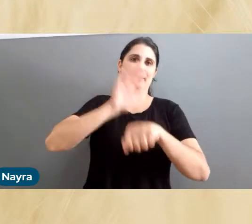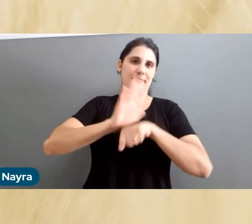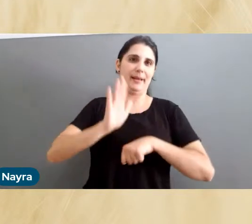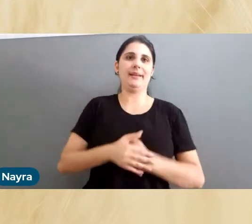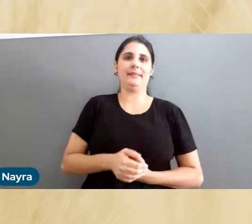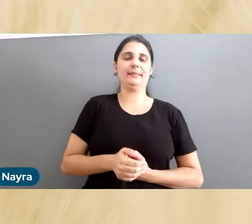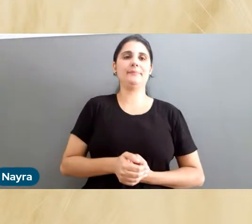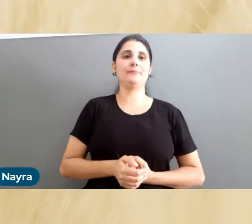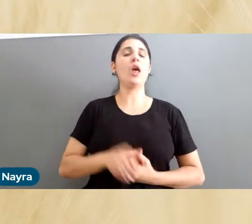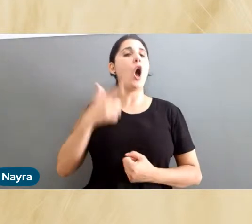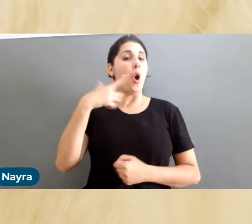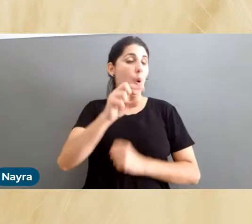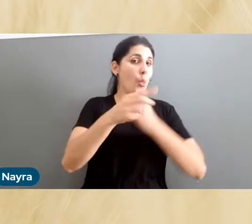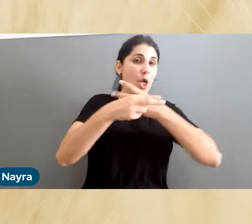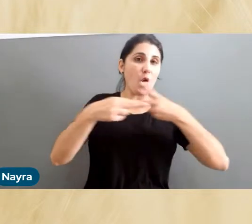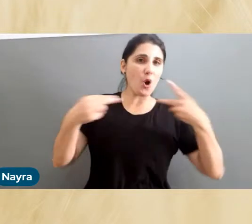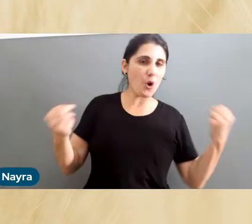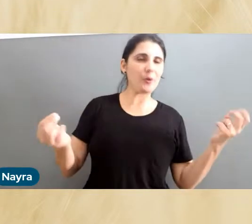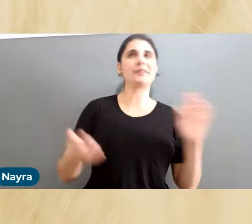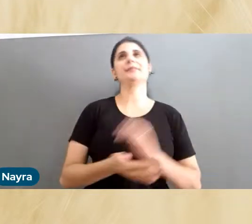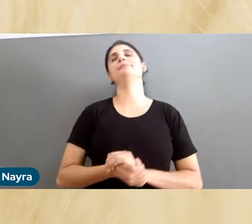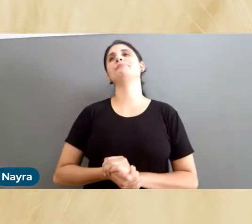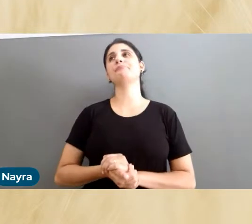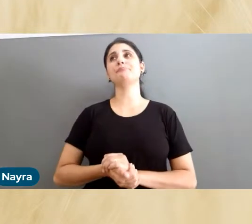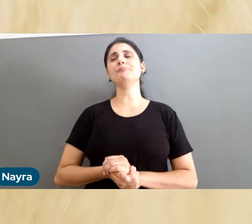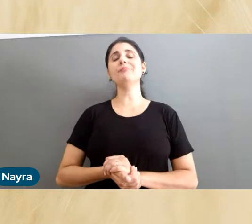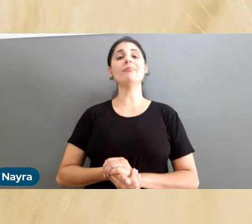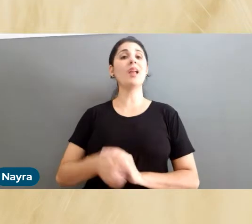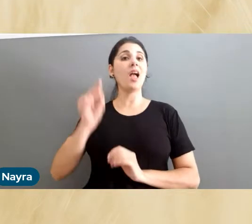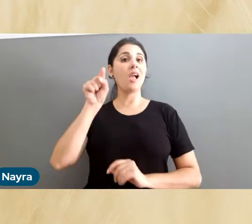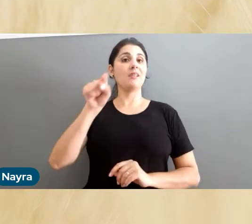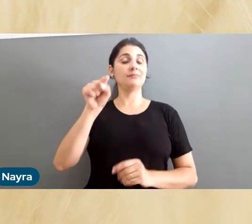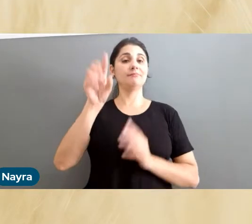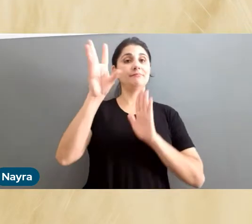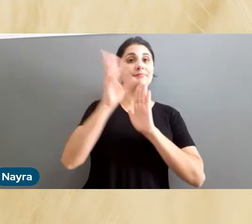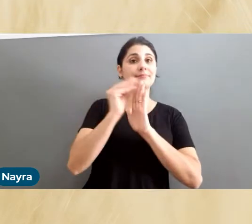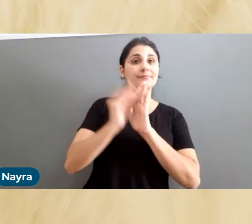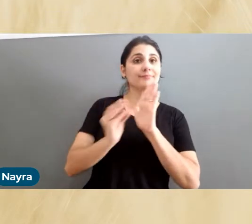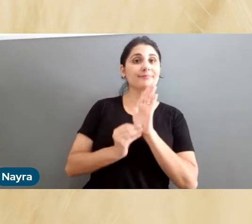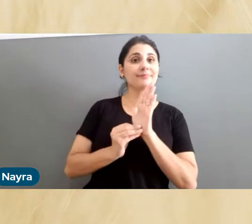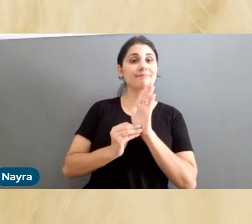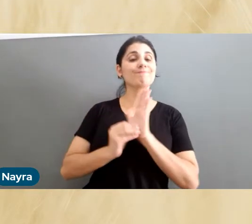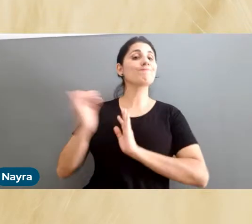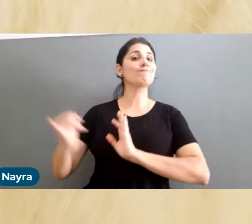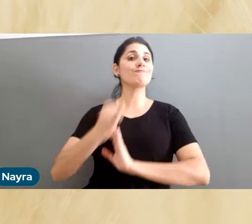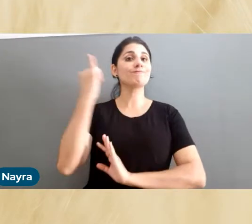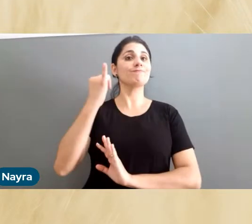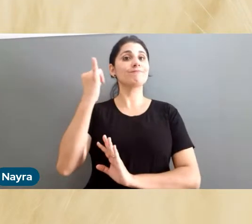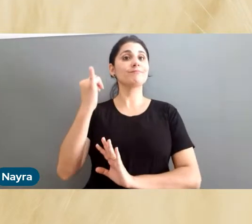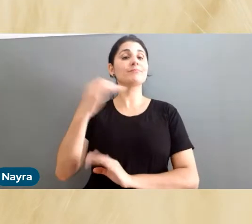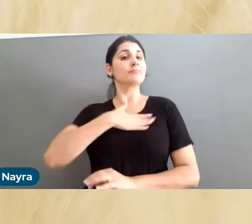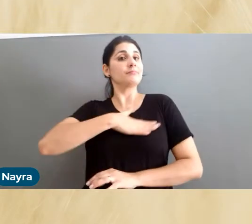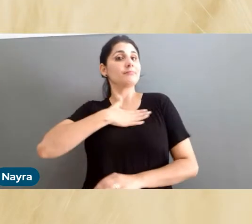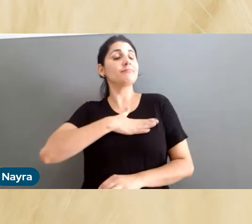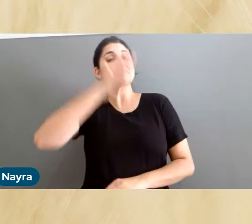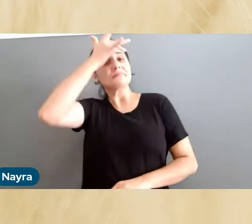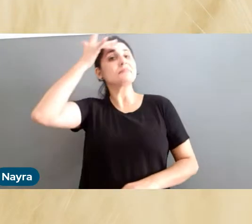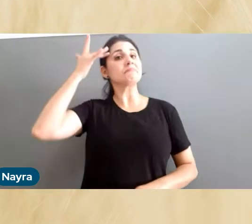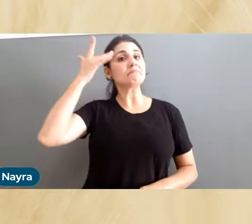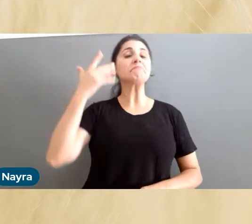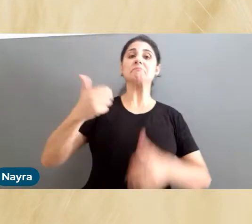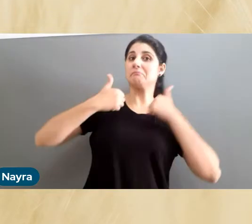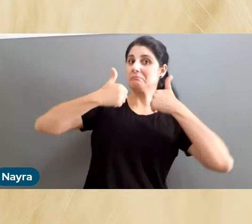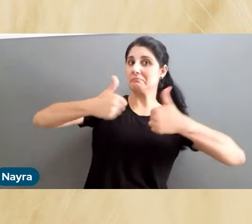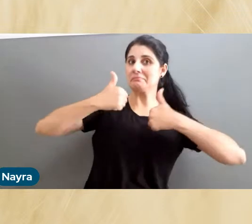aspecto importante, a rede começa a entender que aquele conteúdo é relevante, tem pessoas que gostam, tem pessoas que valorizam,